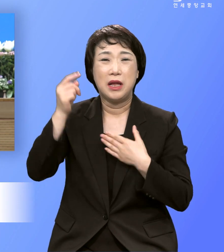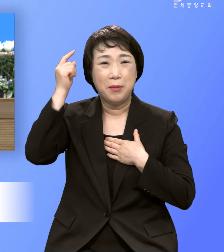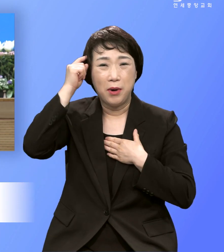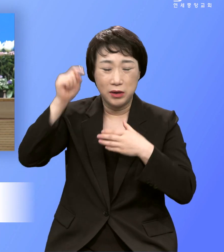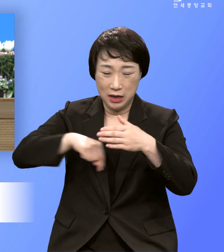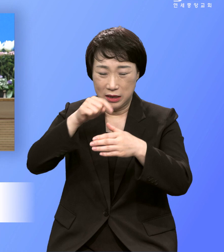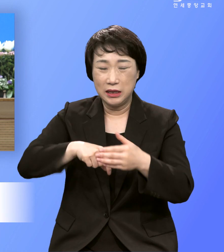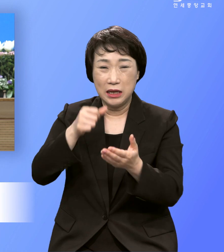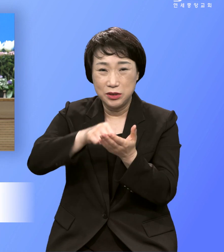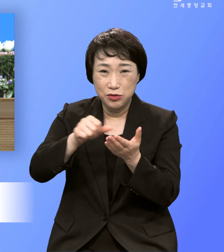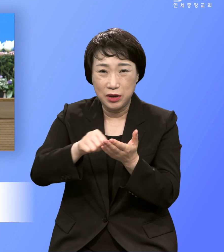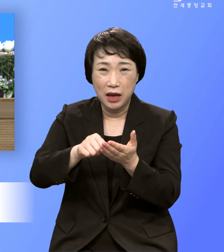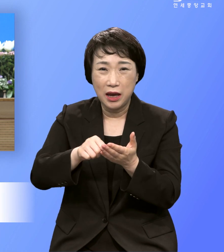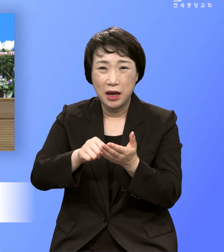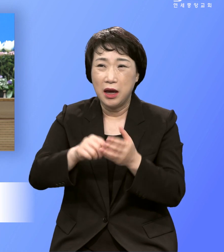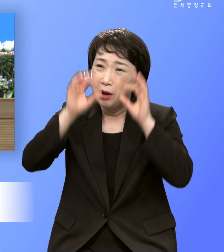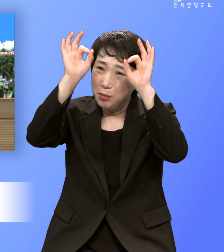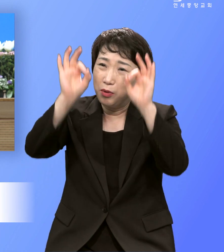10번도 도망갈 거야.